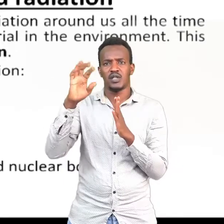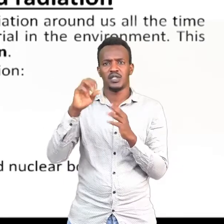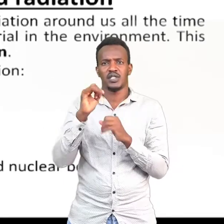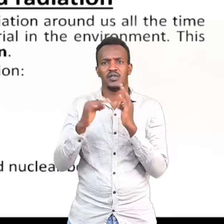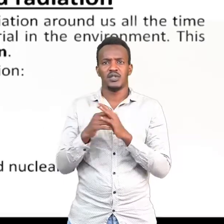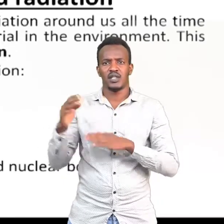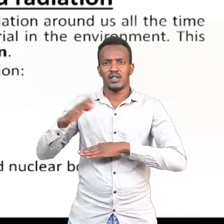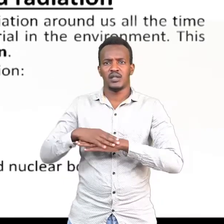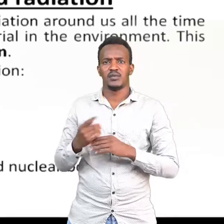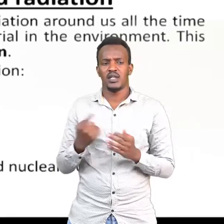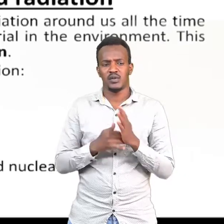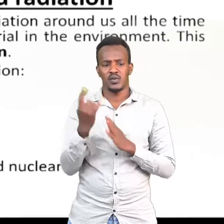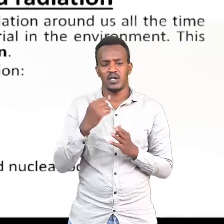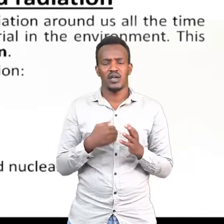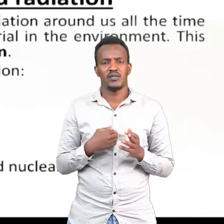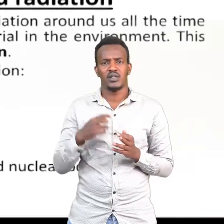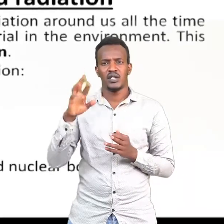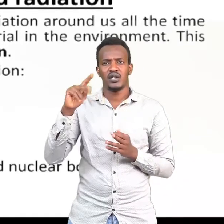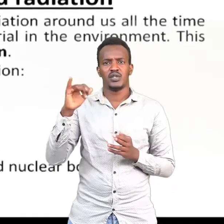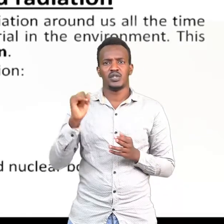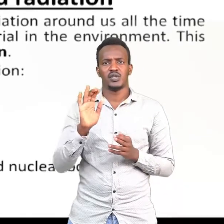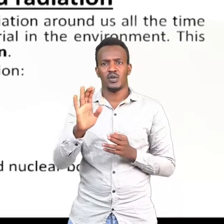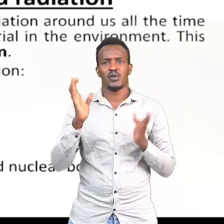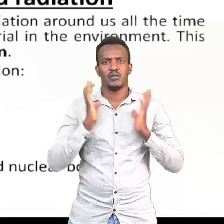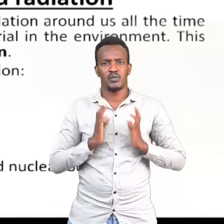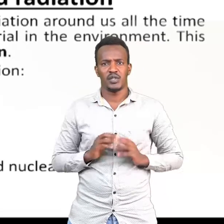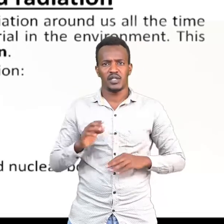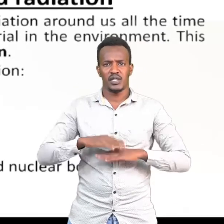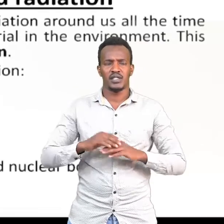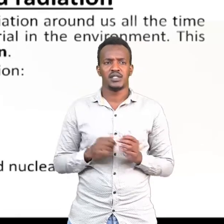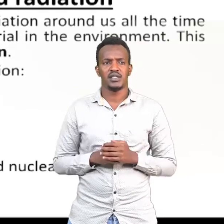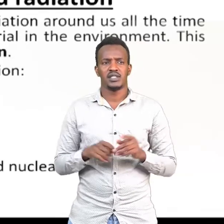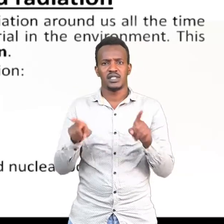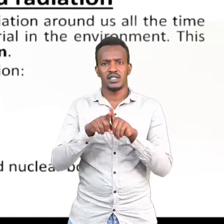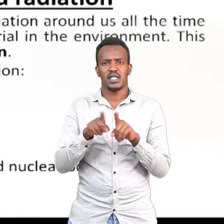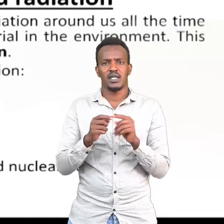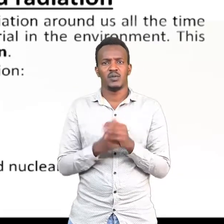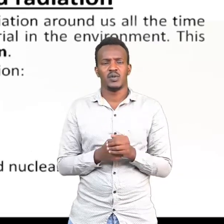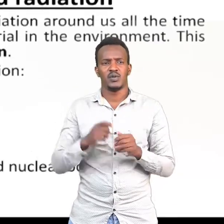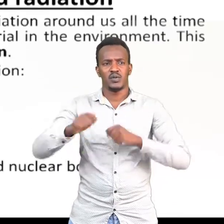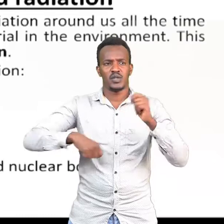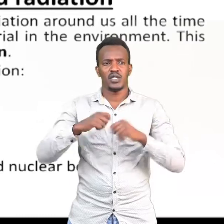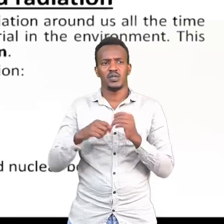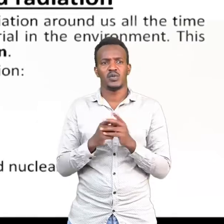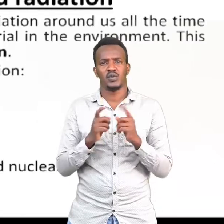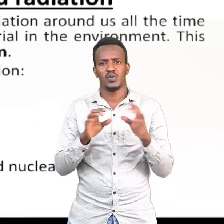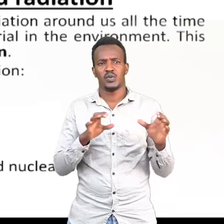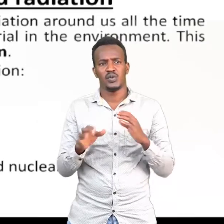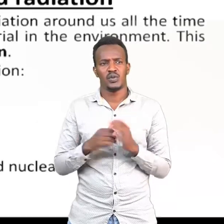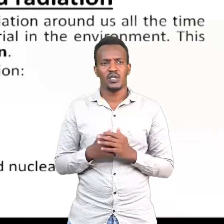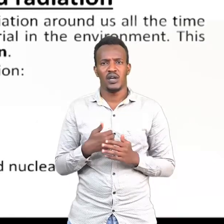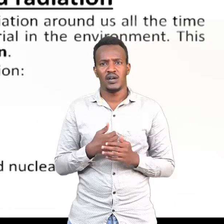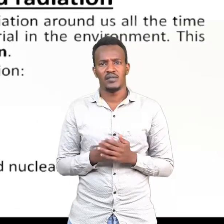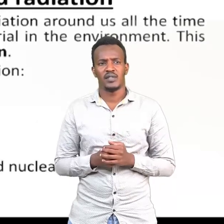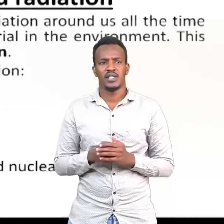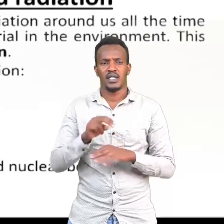gaadho iyadna sidoo kale radiationkii markaasi jirkaaga uu soo gaadhayaa cuntada markaasi sidoo kale warshadaysan iyo waxa weye markaasi cabitaanka warshadaysan iyaga laftooduna